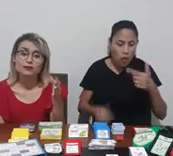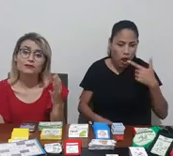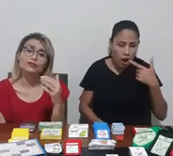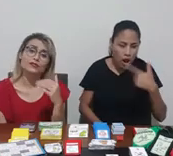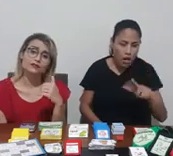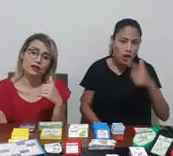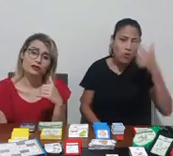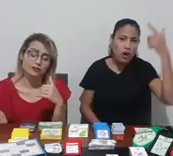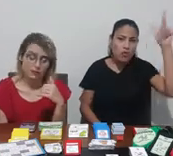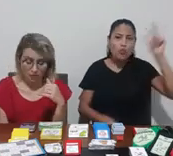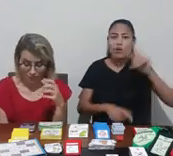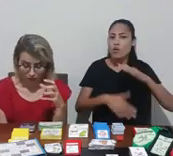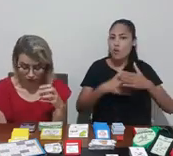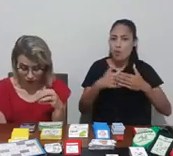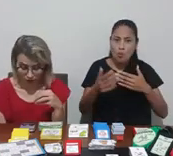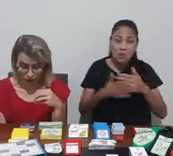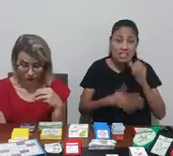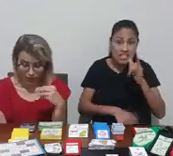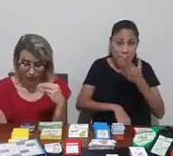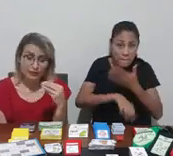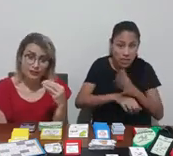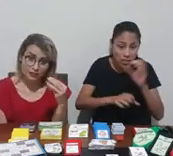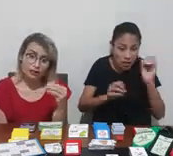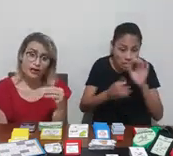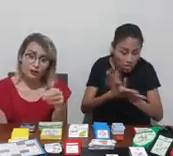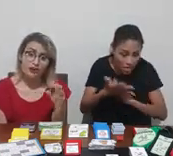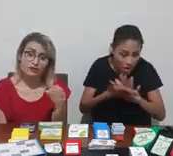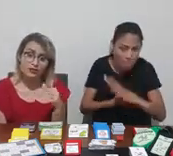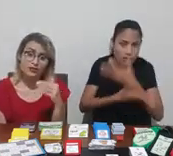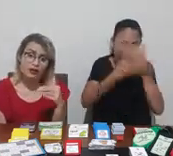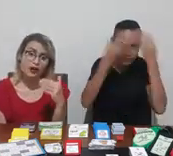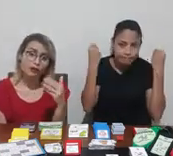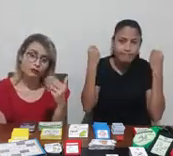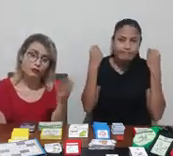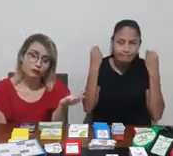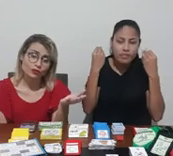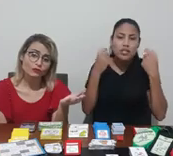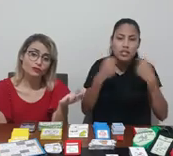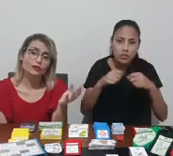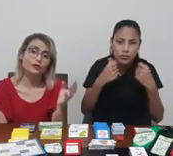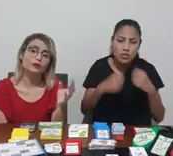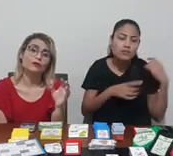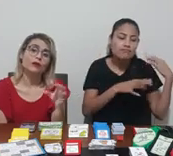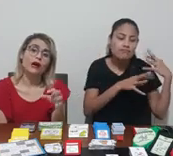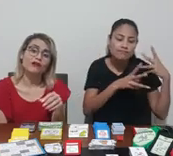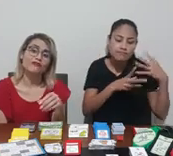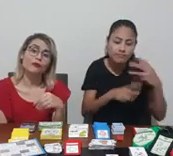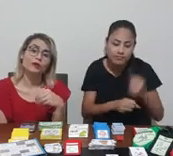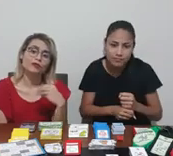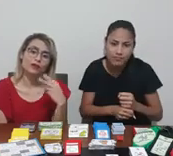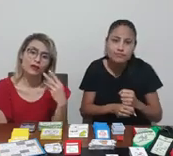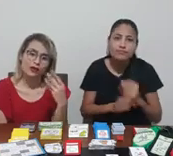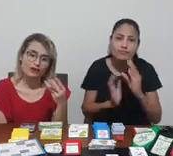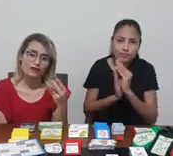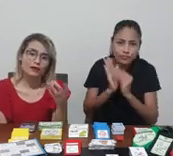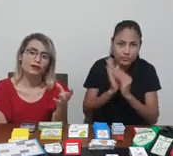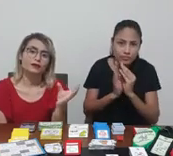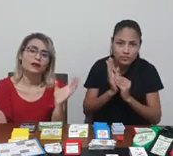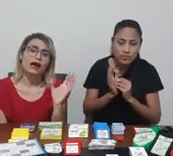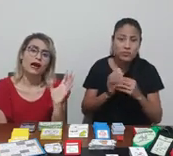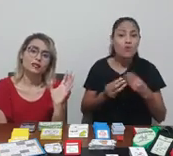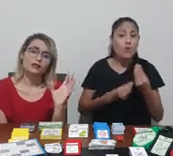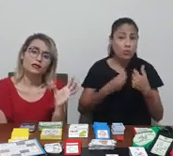pratica, você esquece. Então, é necessário revisar alguns conteúdos. Então, a forma que eu trabalhava